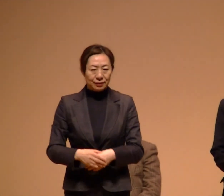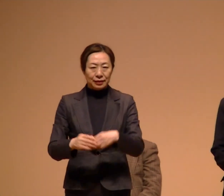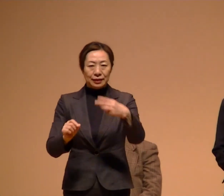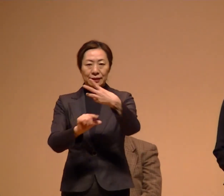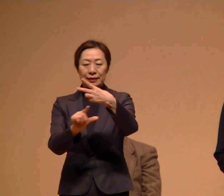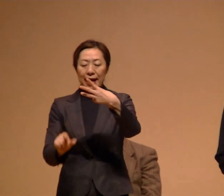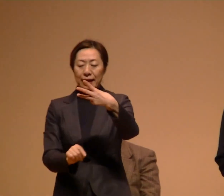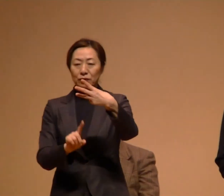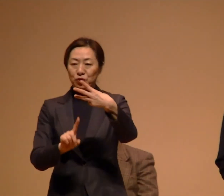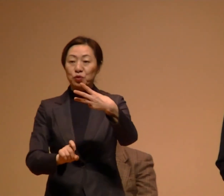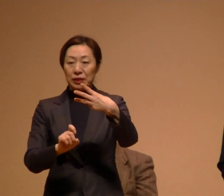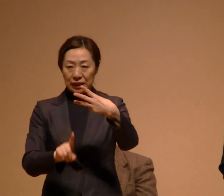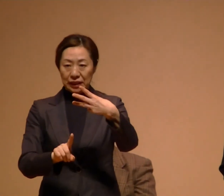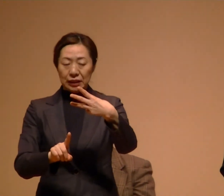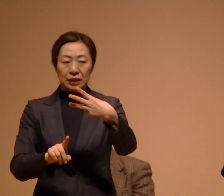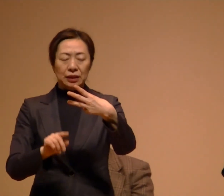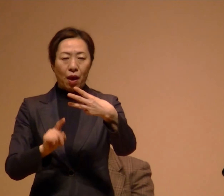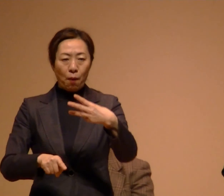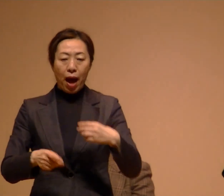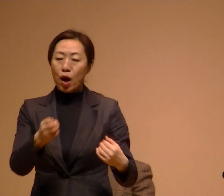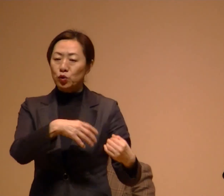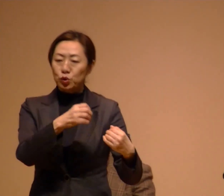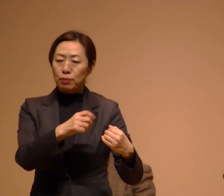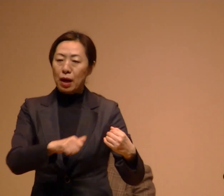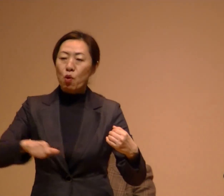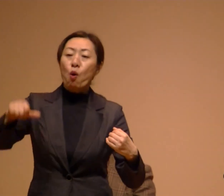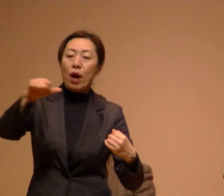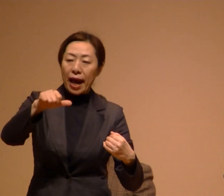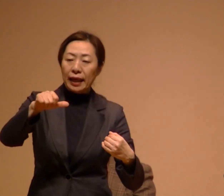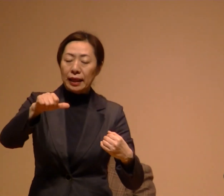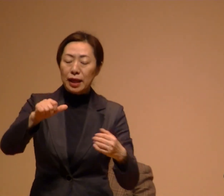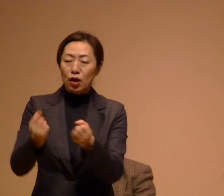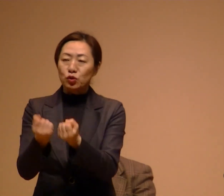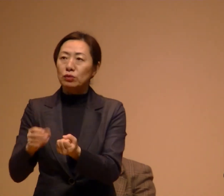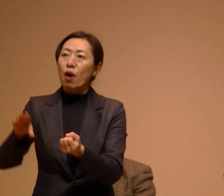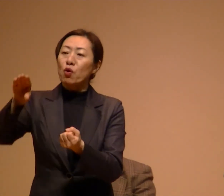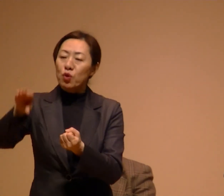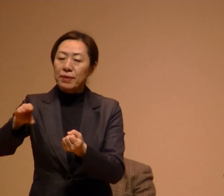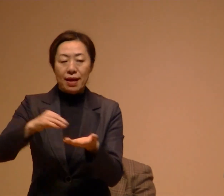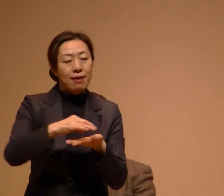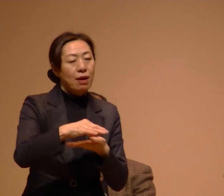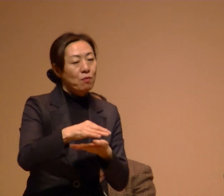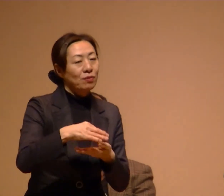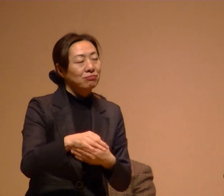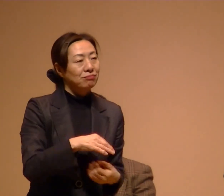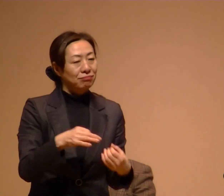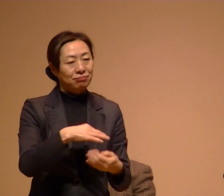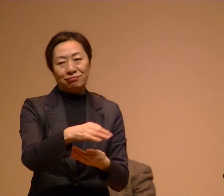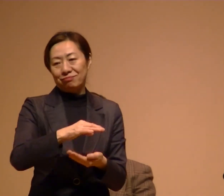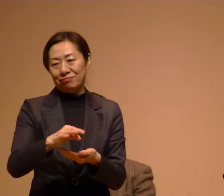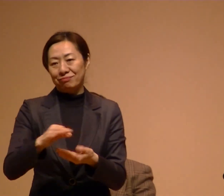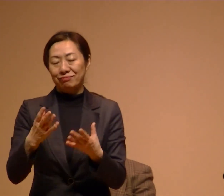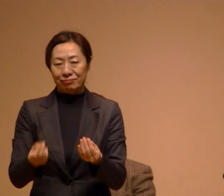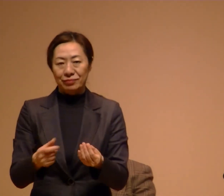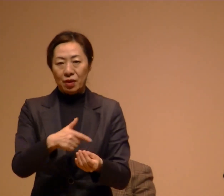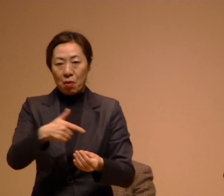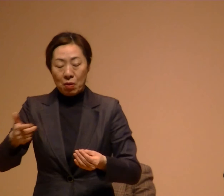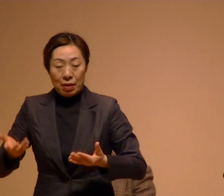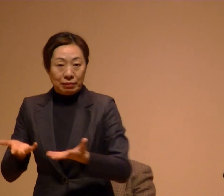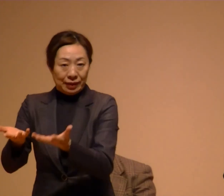3月11日はスーパーの5階に車を止めまして買い物してました。大きな揺れと同時に停